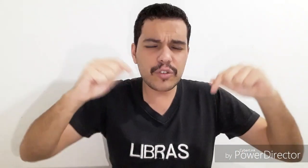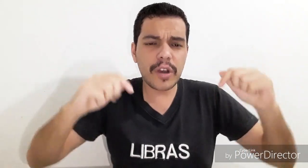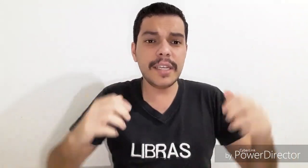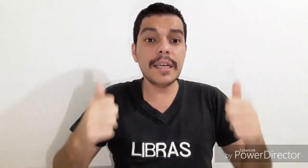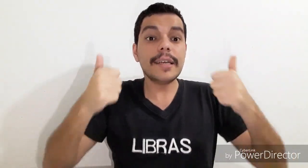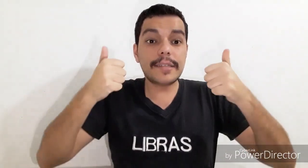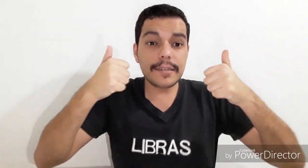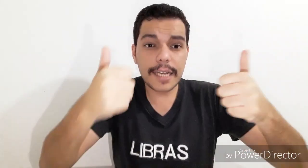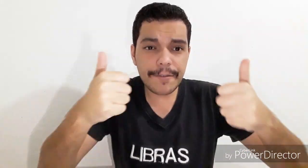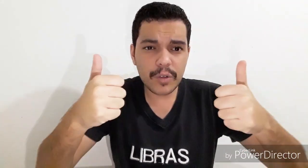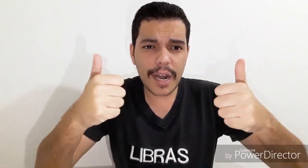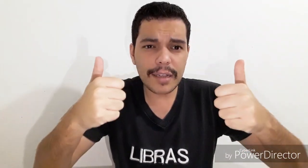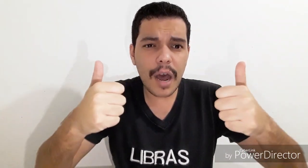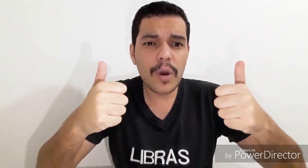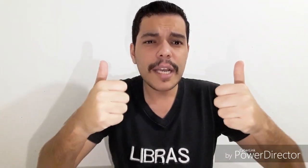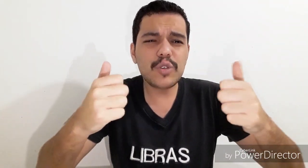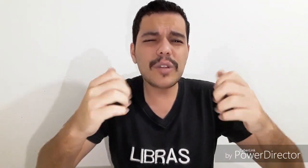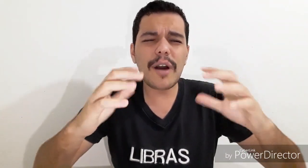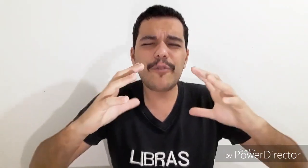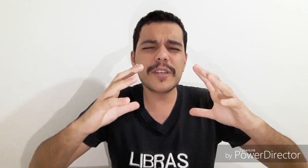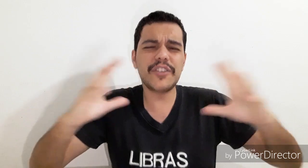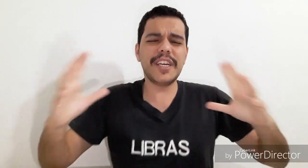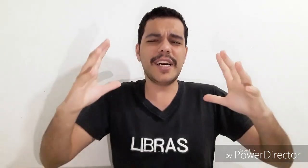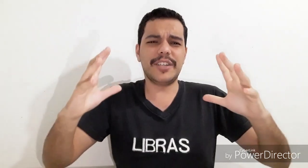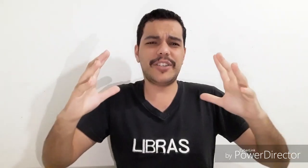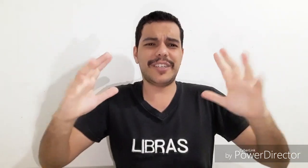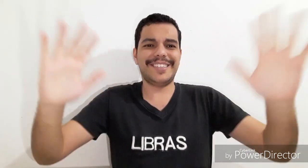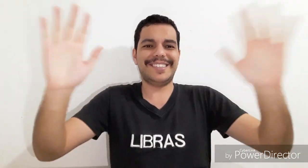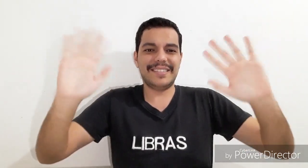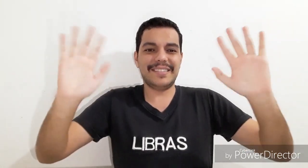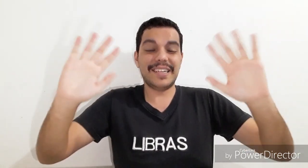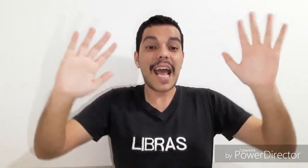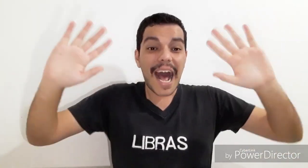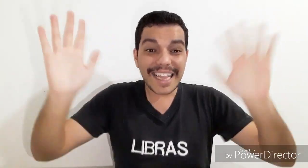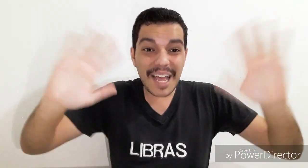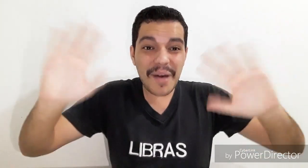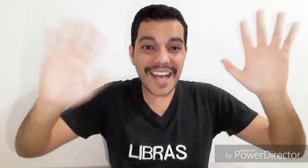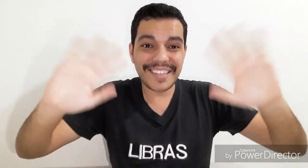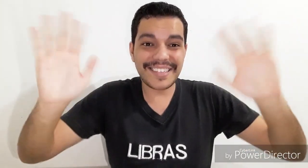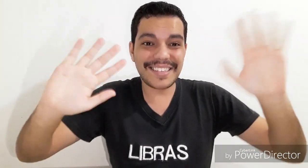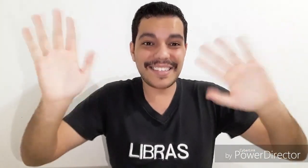joinha, se inscreva no canal. Isso dá uma força gigante. Até mais!